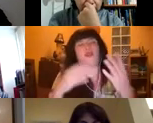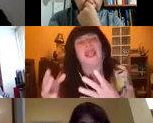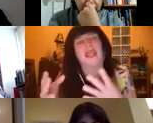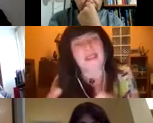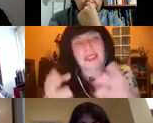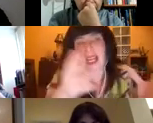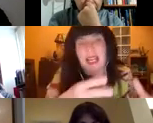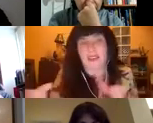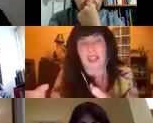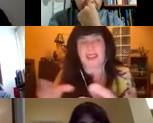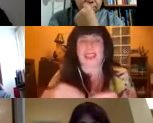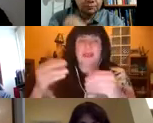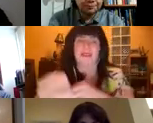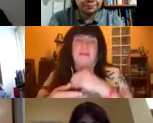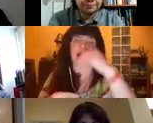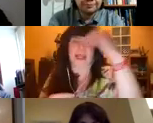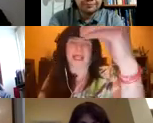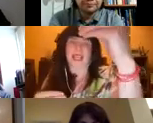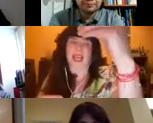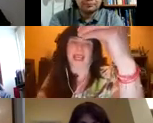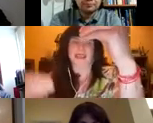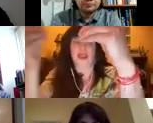mirando cuáles eran desde las categorías descriptivas más